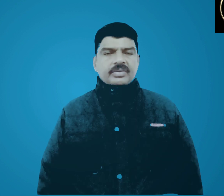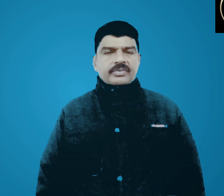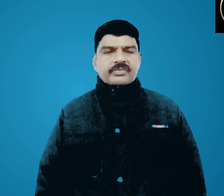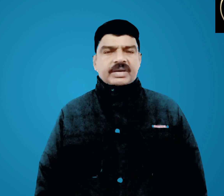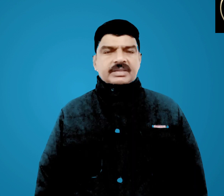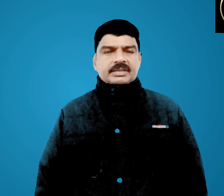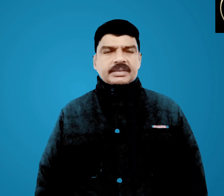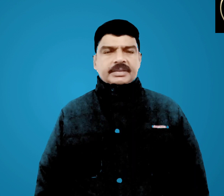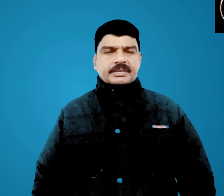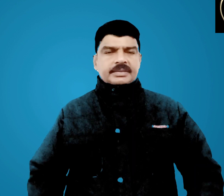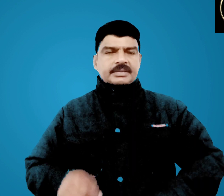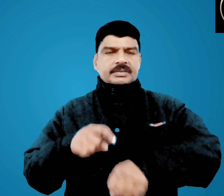वक्त